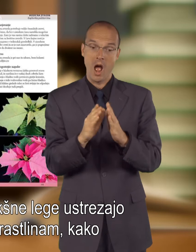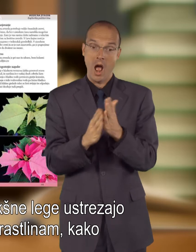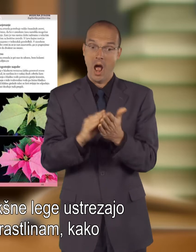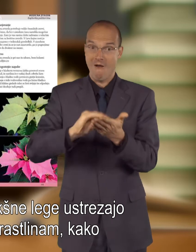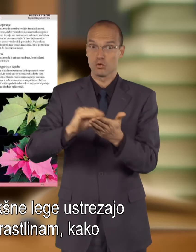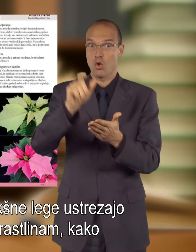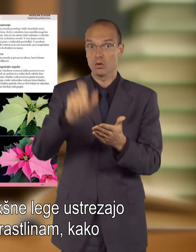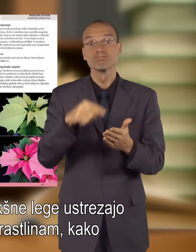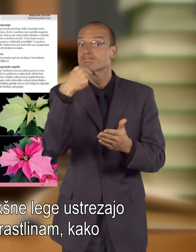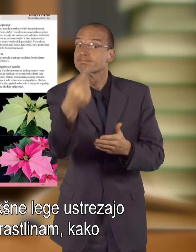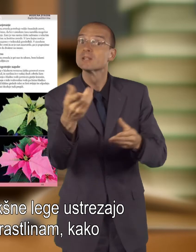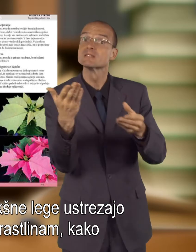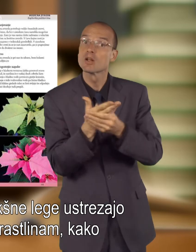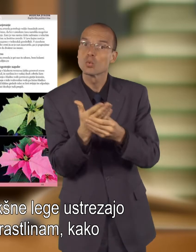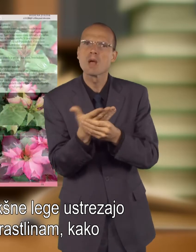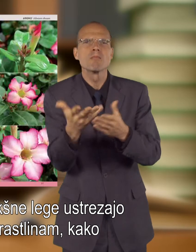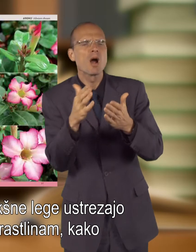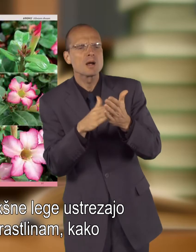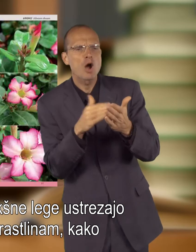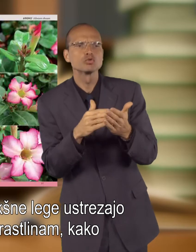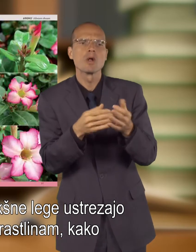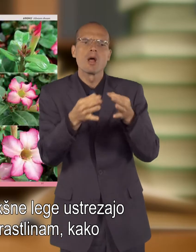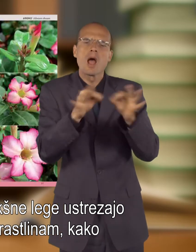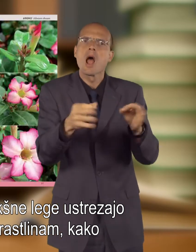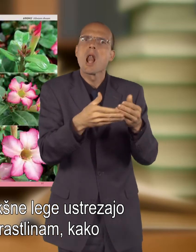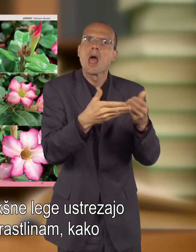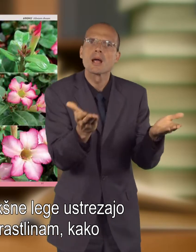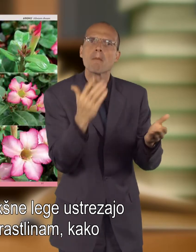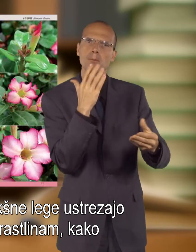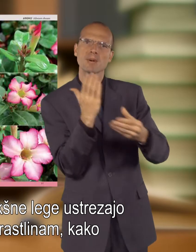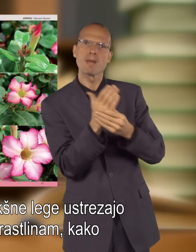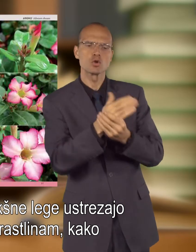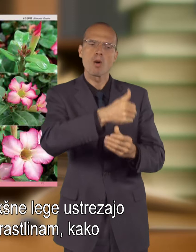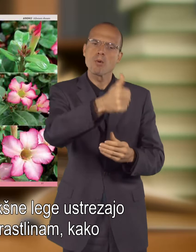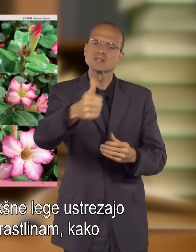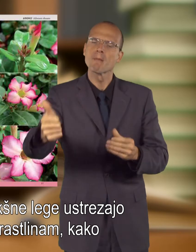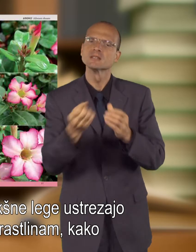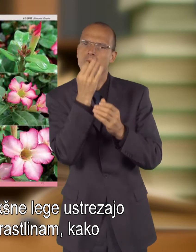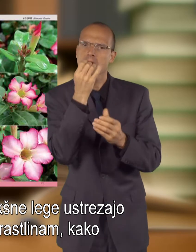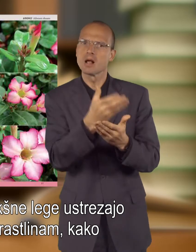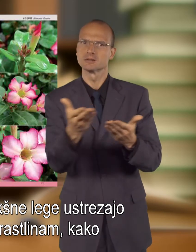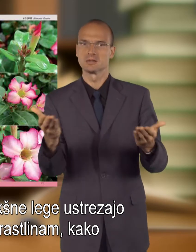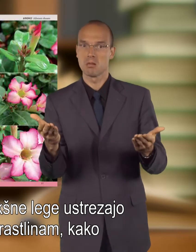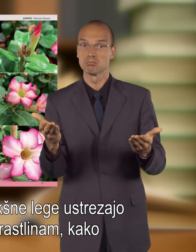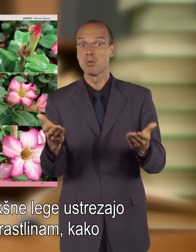Avtor svetuje, kakšne lege ustrezajo posameznim rastlinam, kako pogosto jih je treba zalivati in